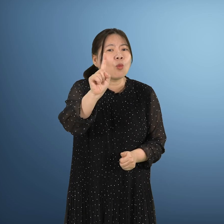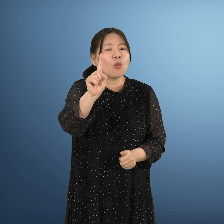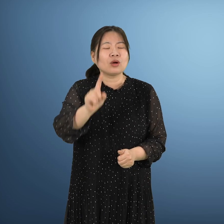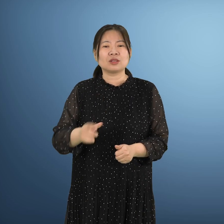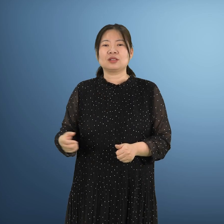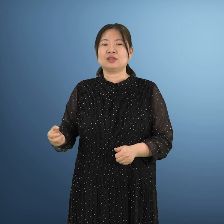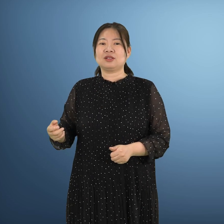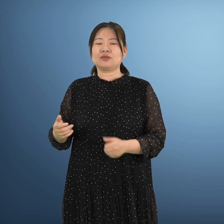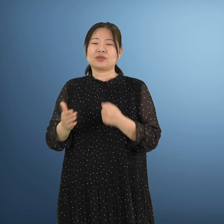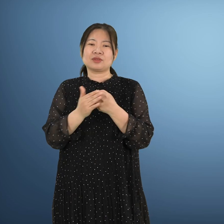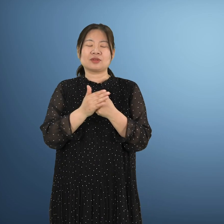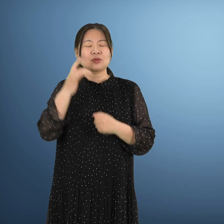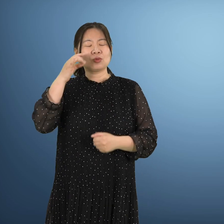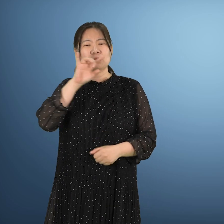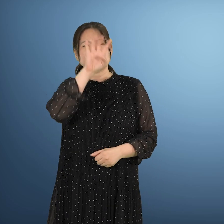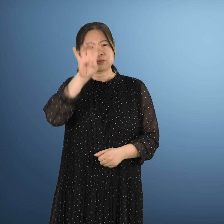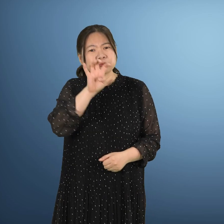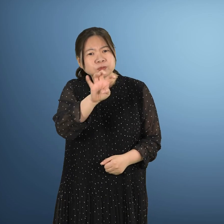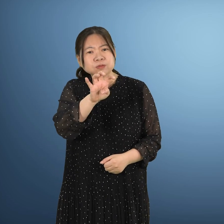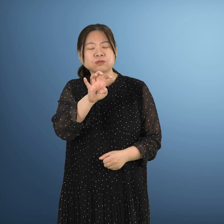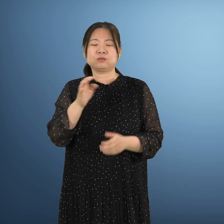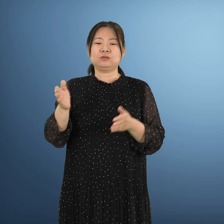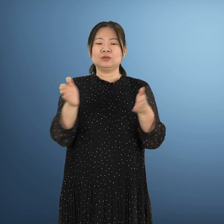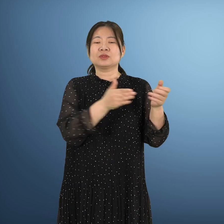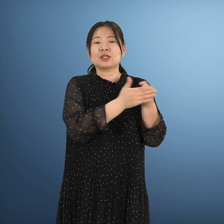다시 오늘 본문 33절을 보세요.